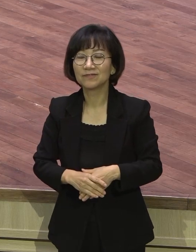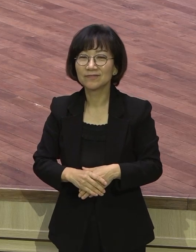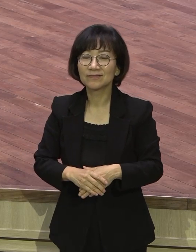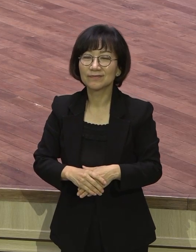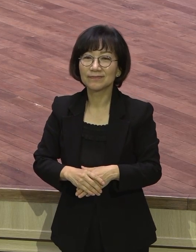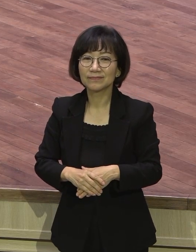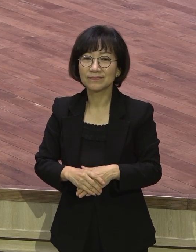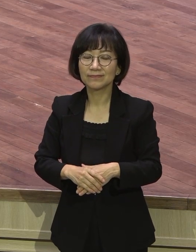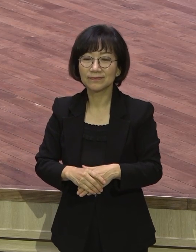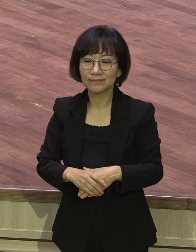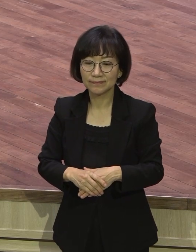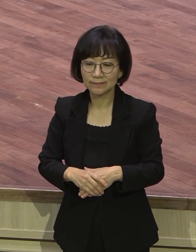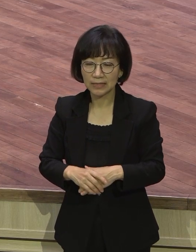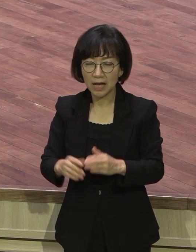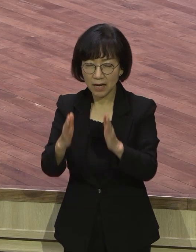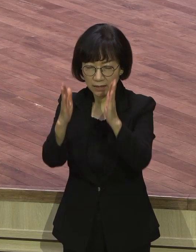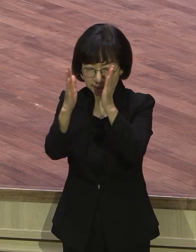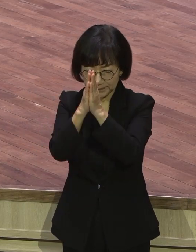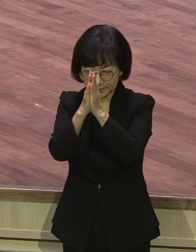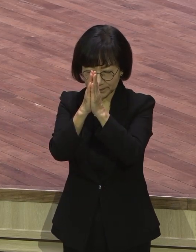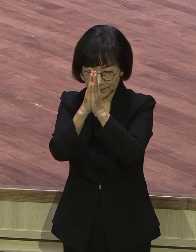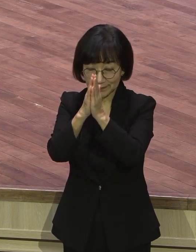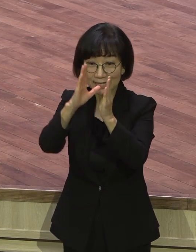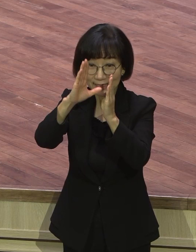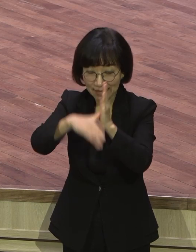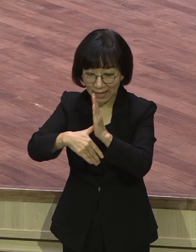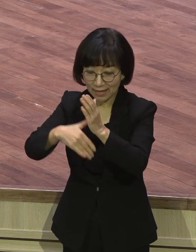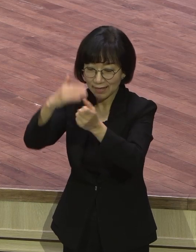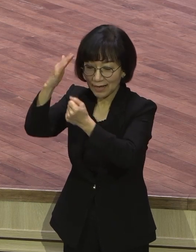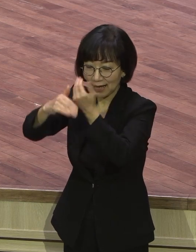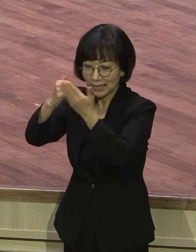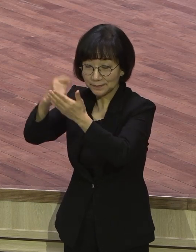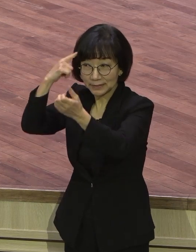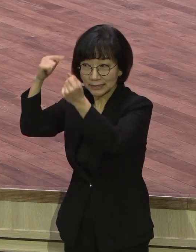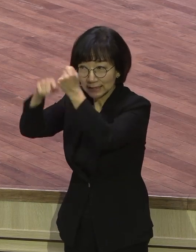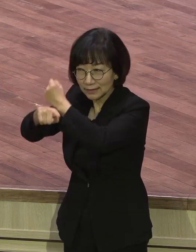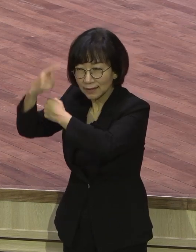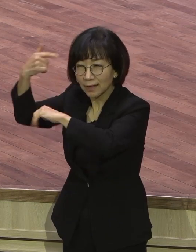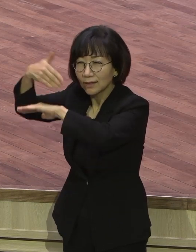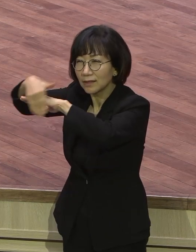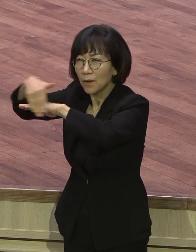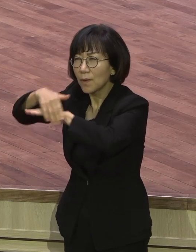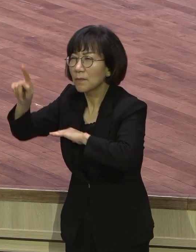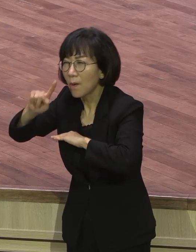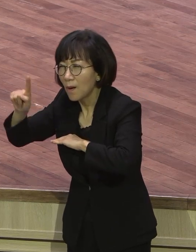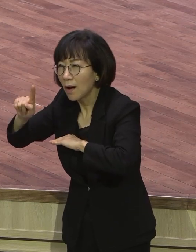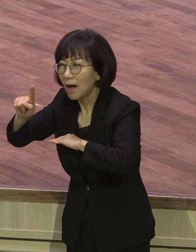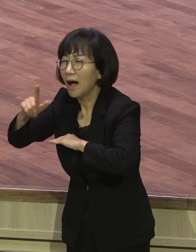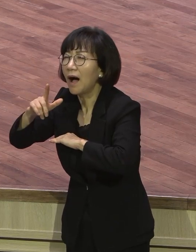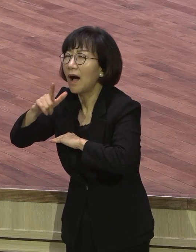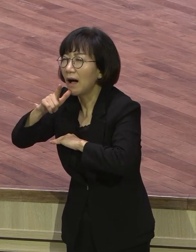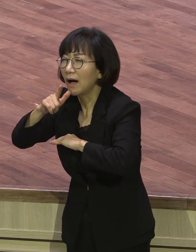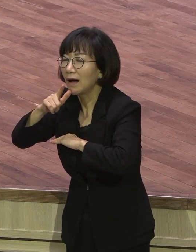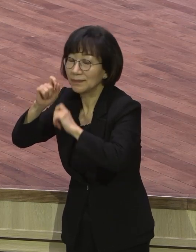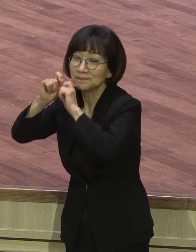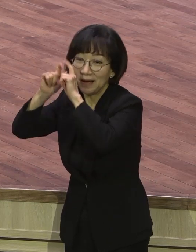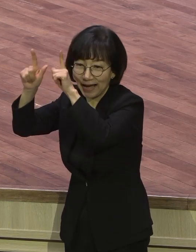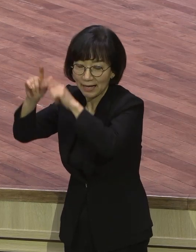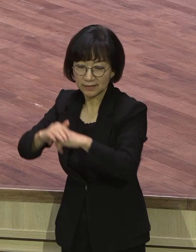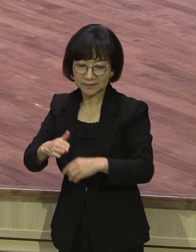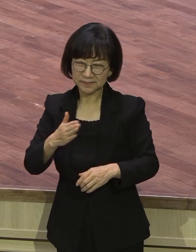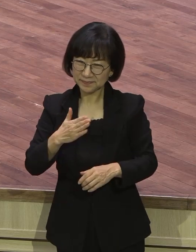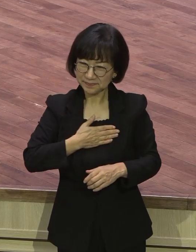무엇보다도 기도의 무릎을 꿇을 때 하나님의 뜻과 교육을 바라보는 영적 눈이 열리게 돼 있어요 내 기분 내 환경 따라 해석하는